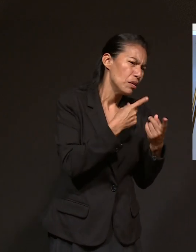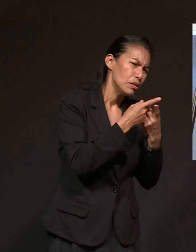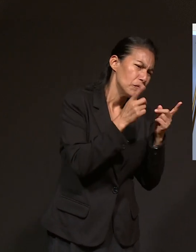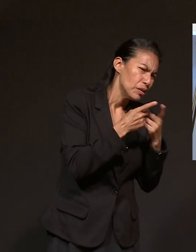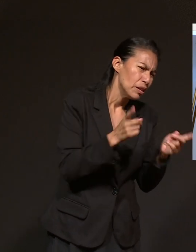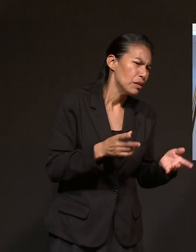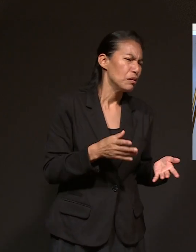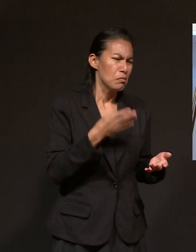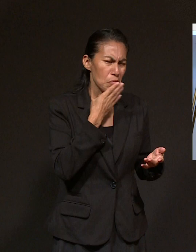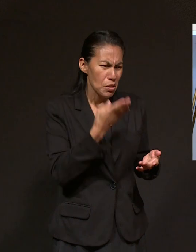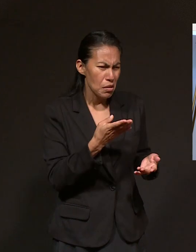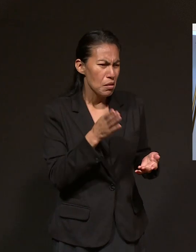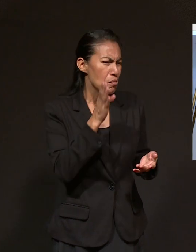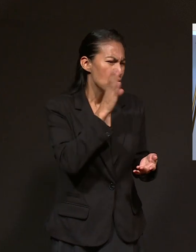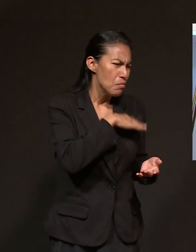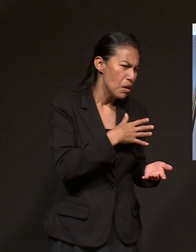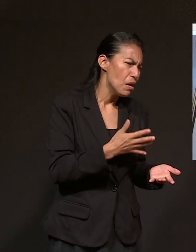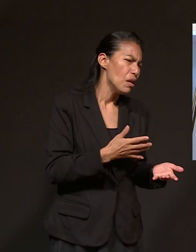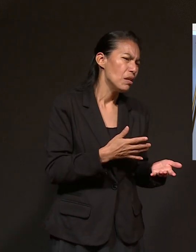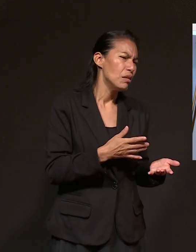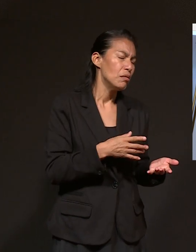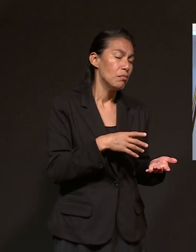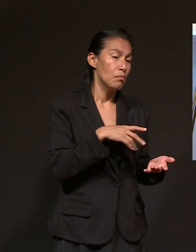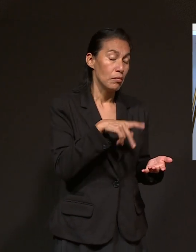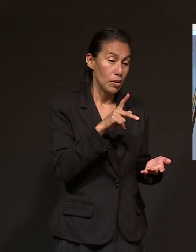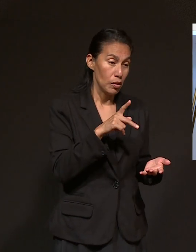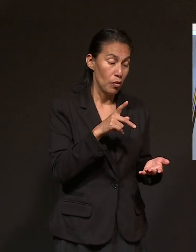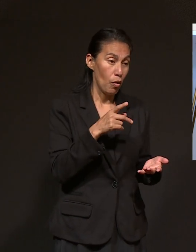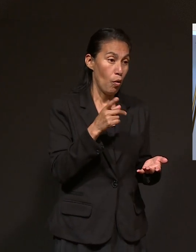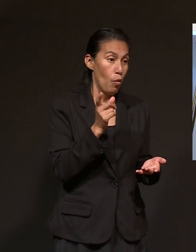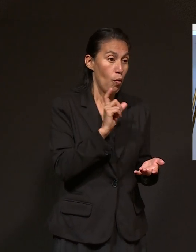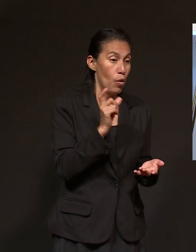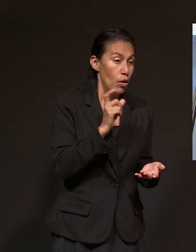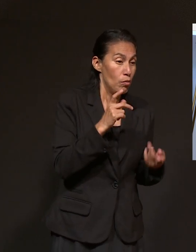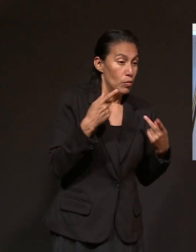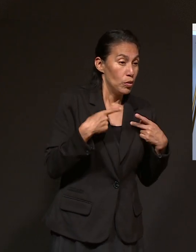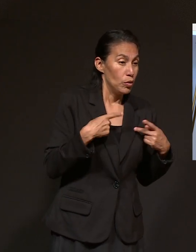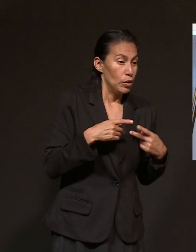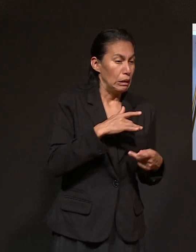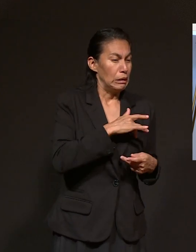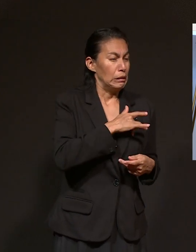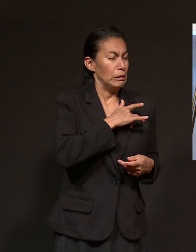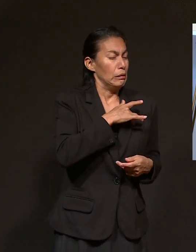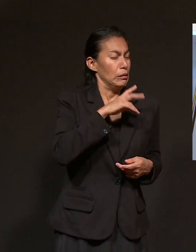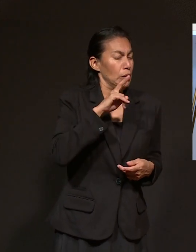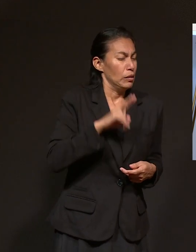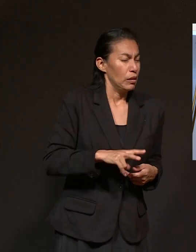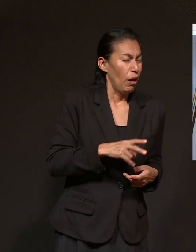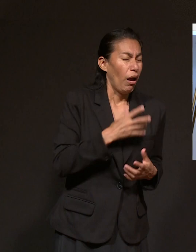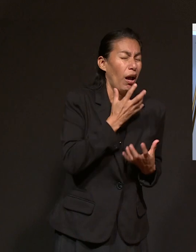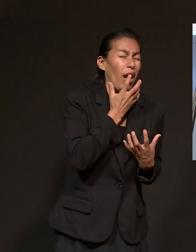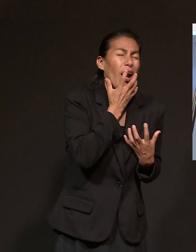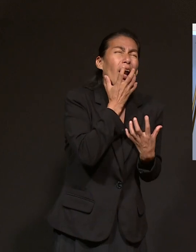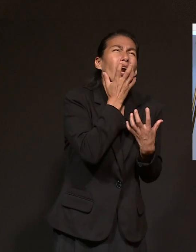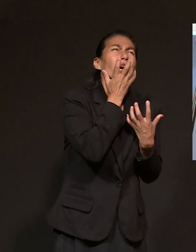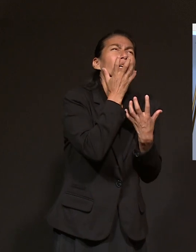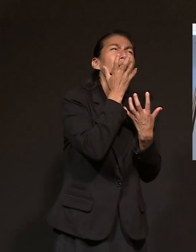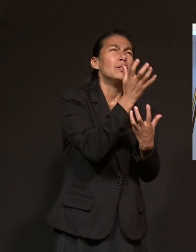cualquier situación que estés. Cuando el alma clama a Dios